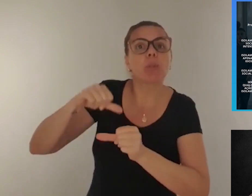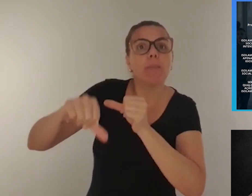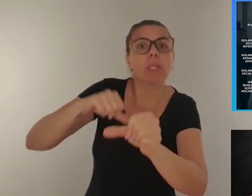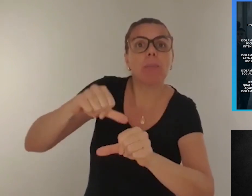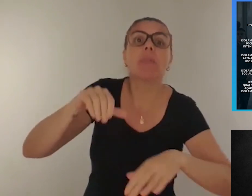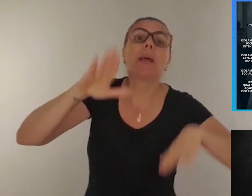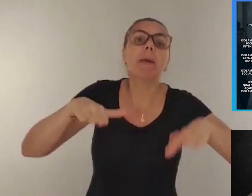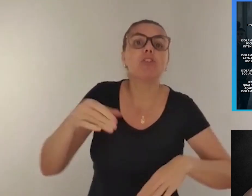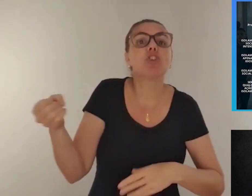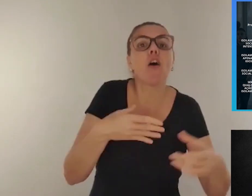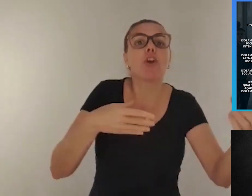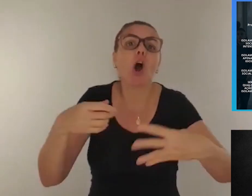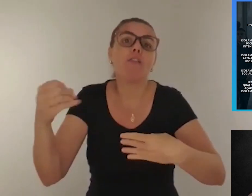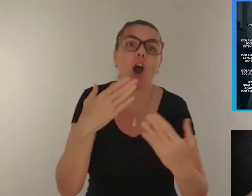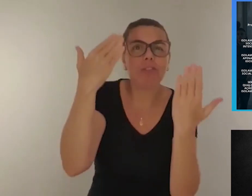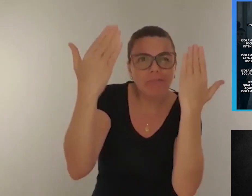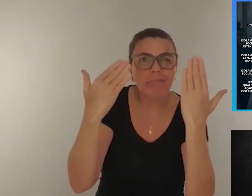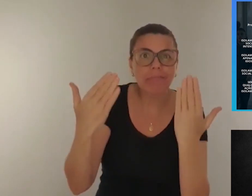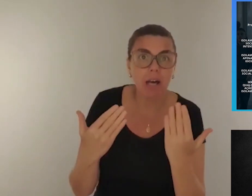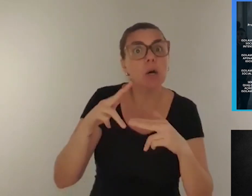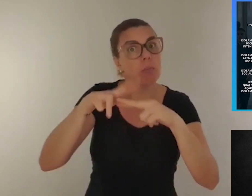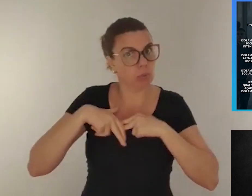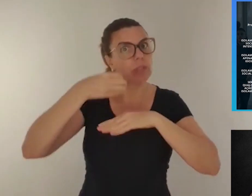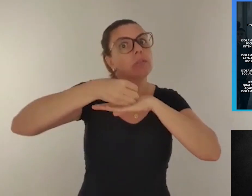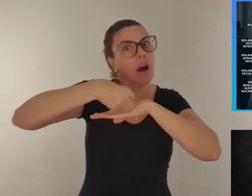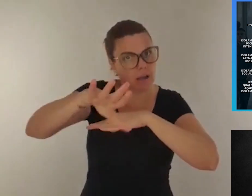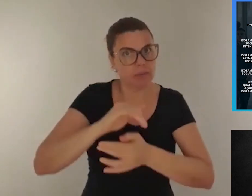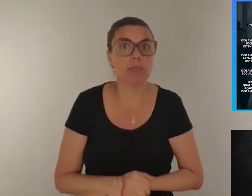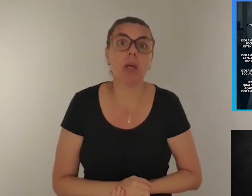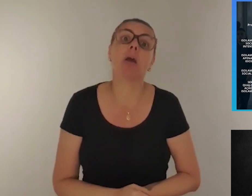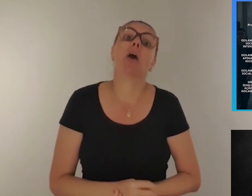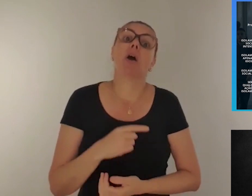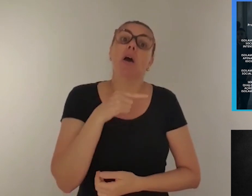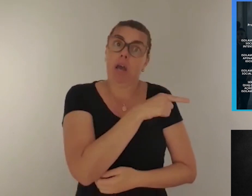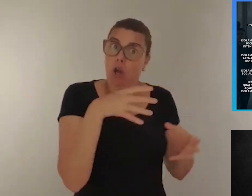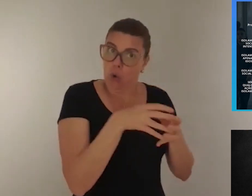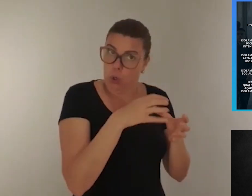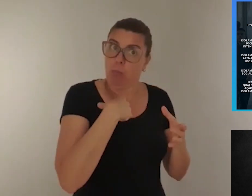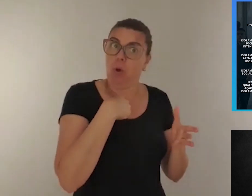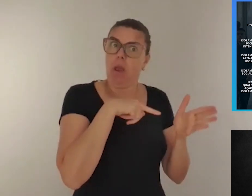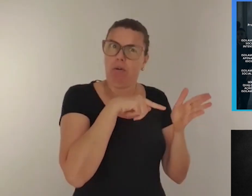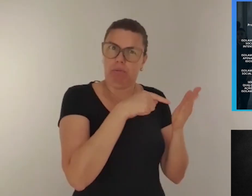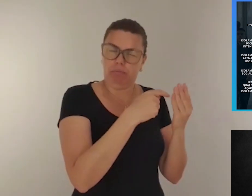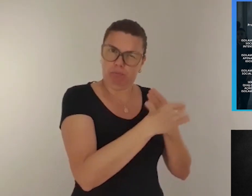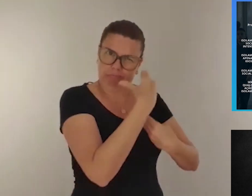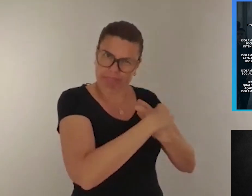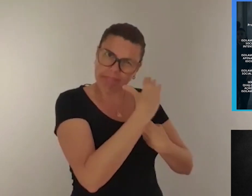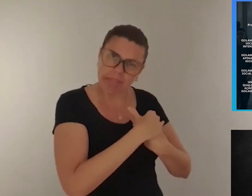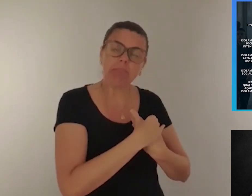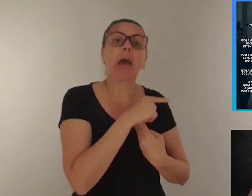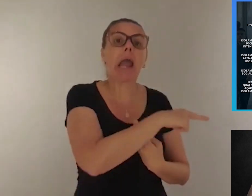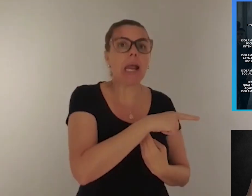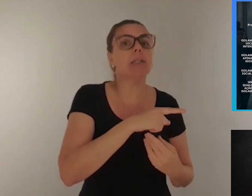julgamento tem que mudar sob a pressão de novas observações. Por isso, fica o recado. Um dos grupos nos quais eu me